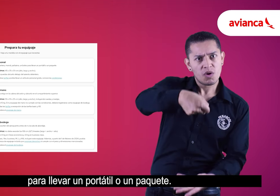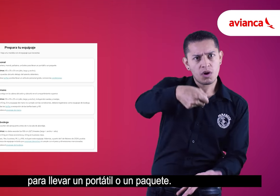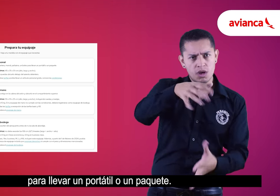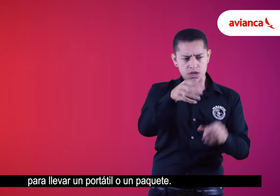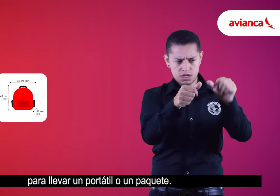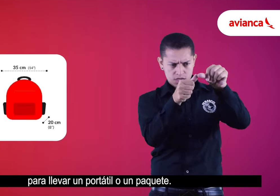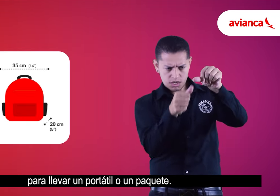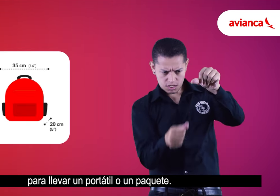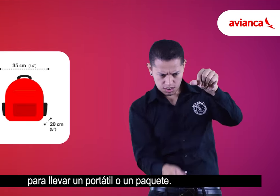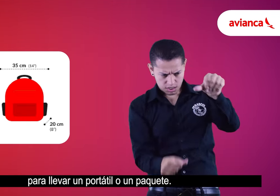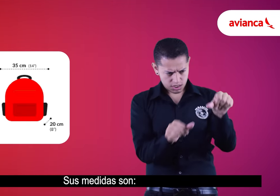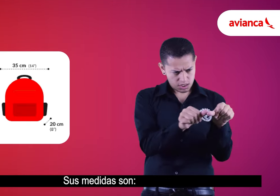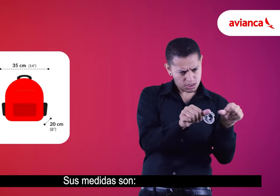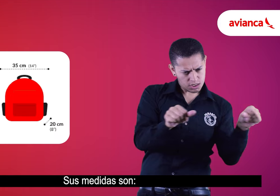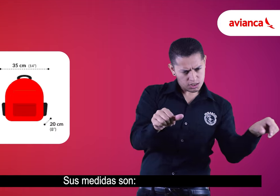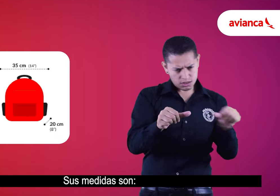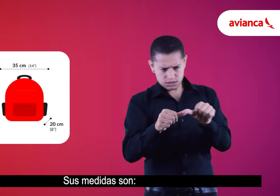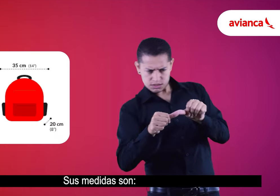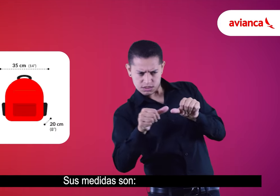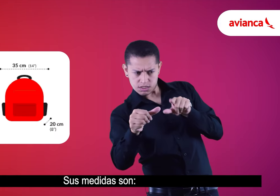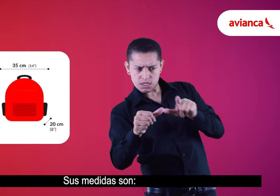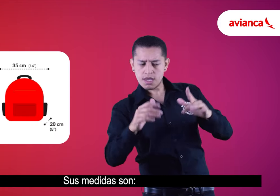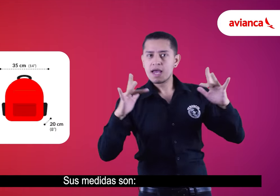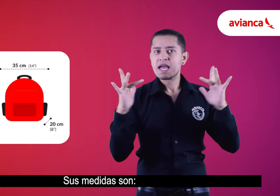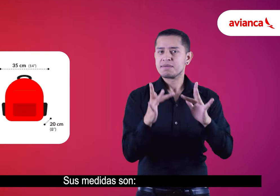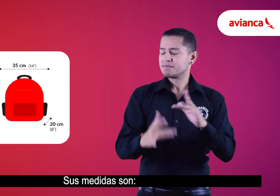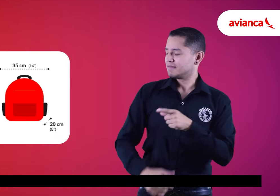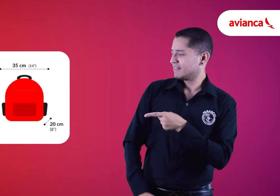paquete. Sus medidas son.